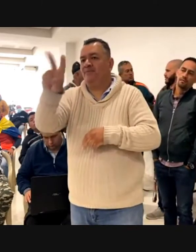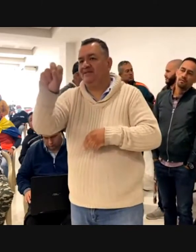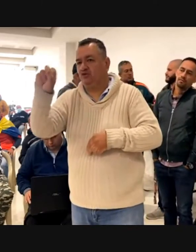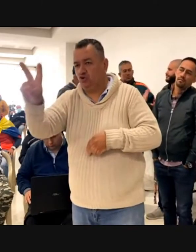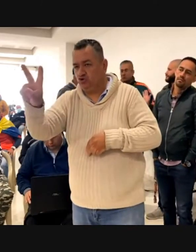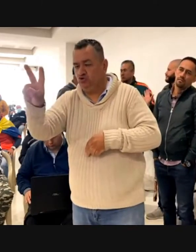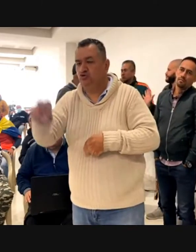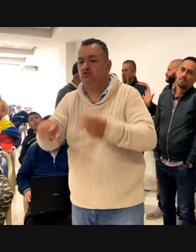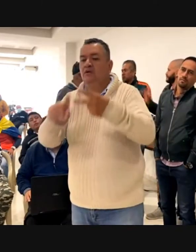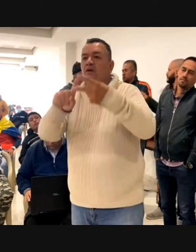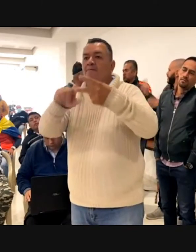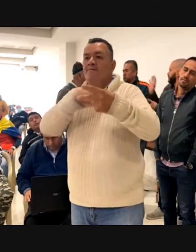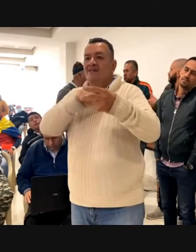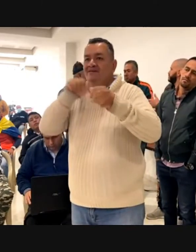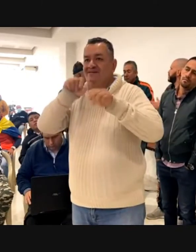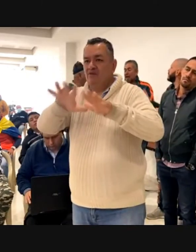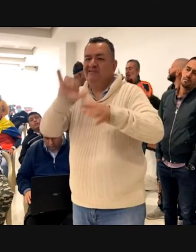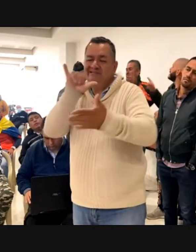2